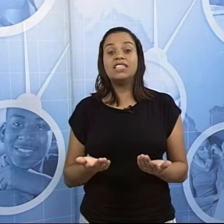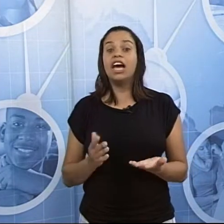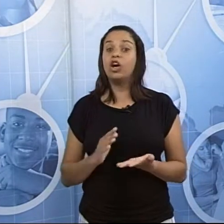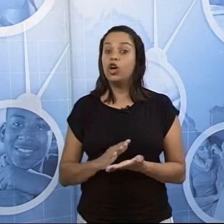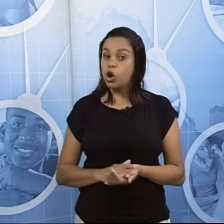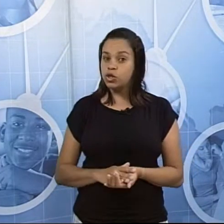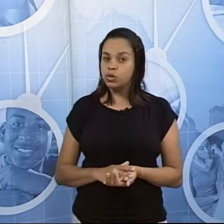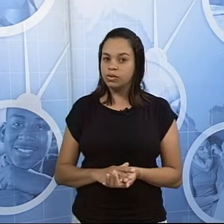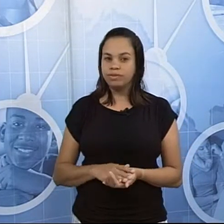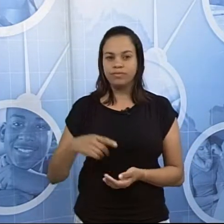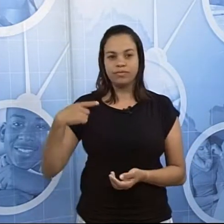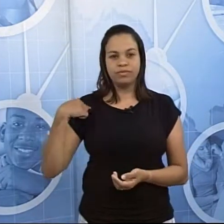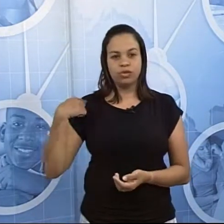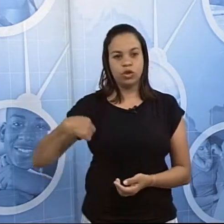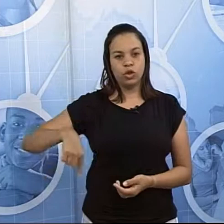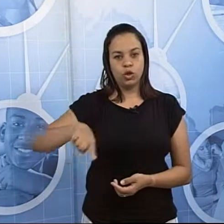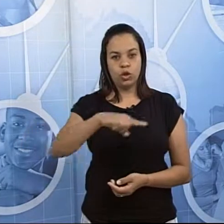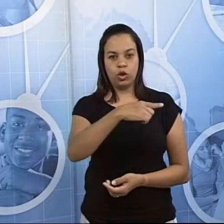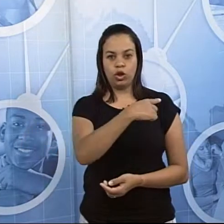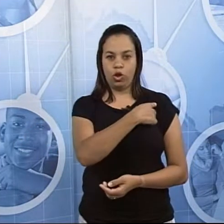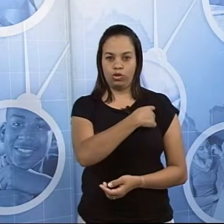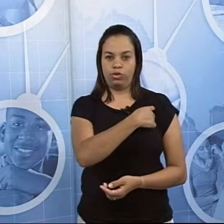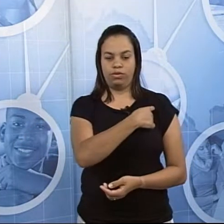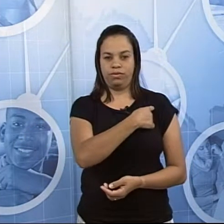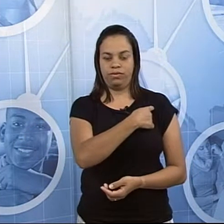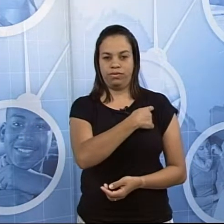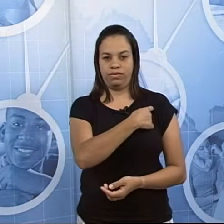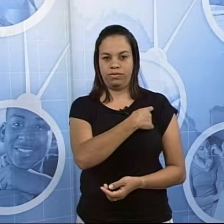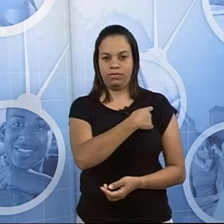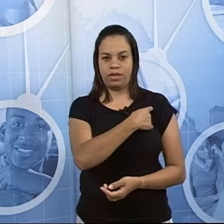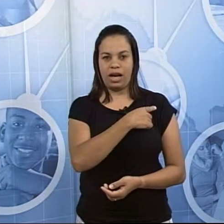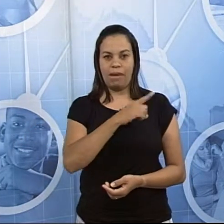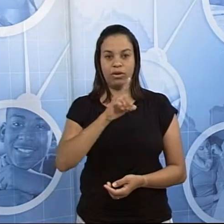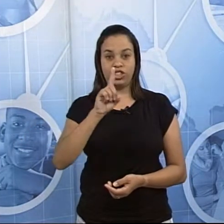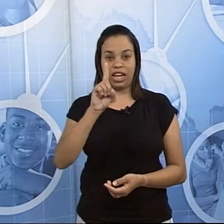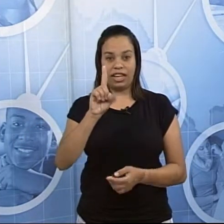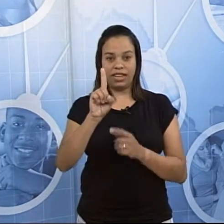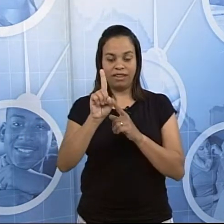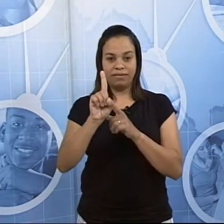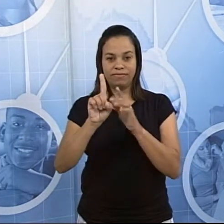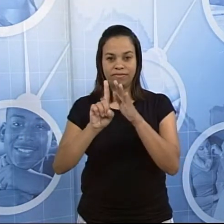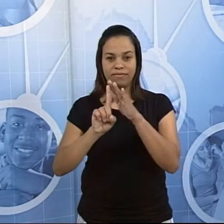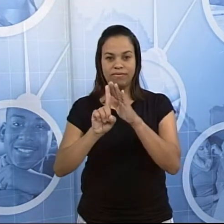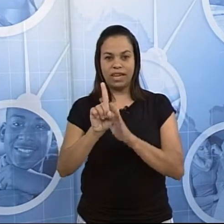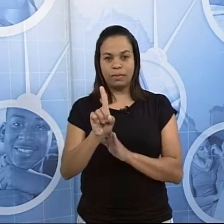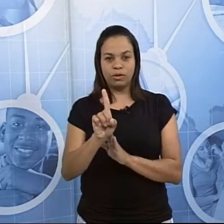dizer nosso? Nosso. A mão direita, nessa